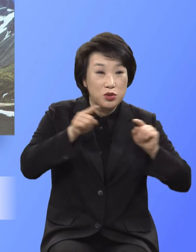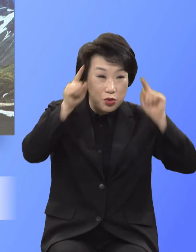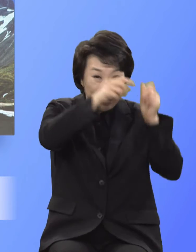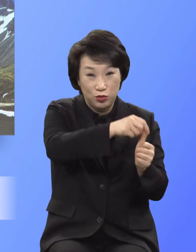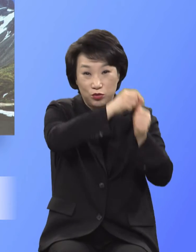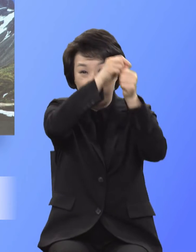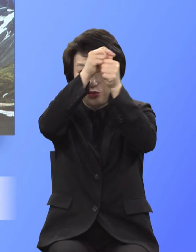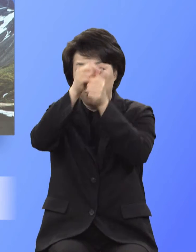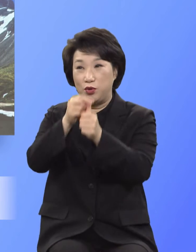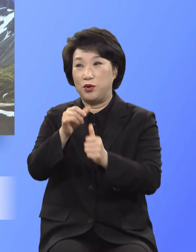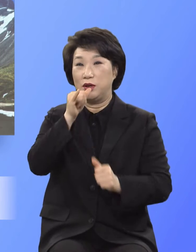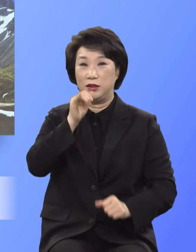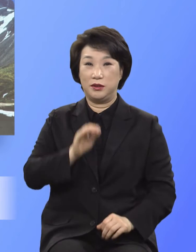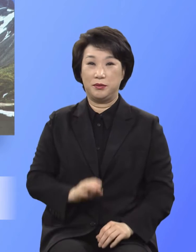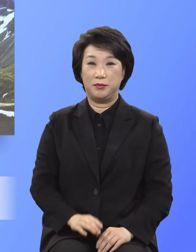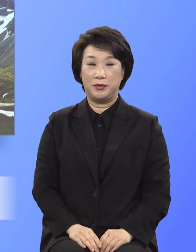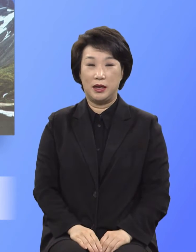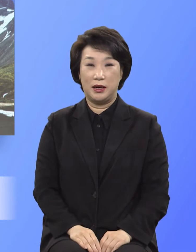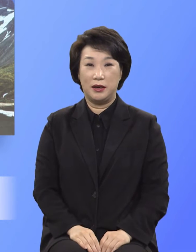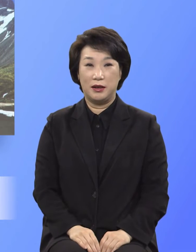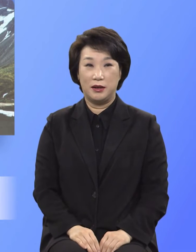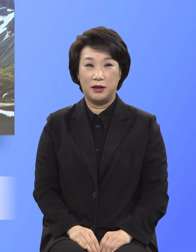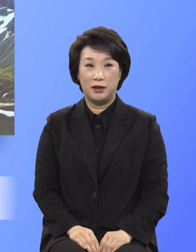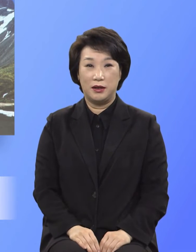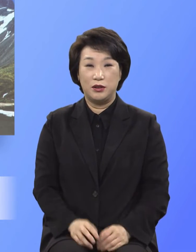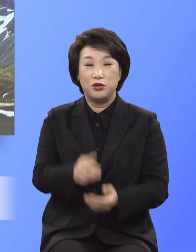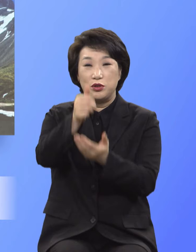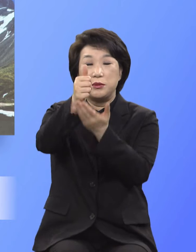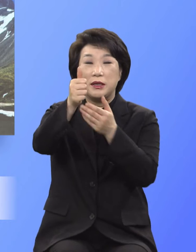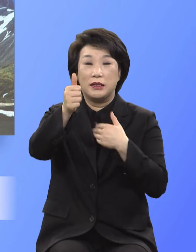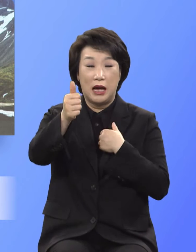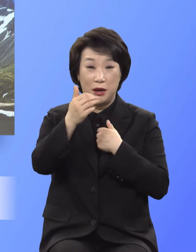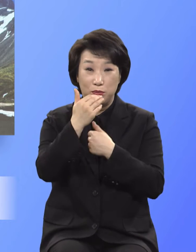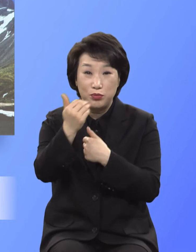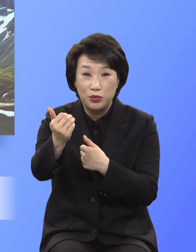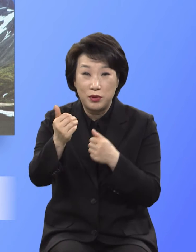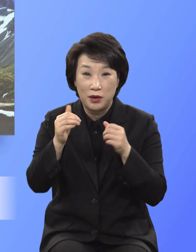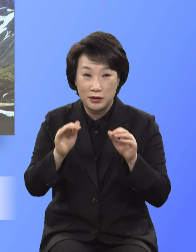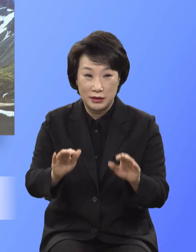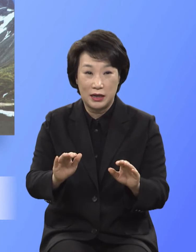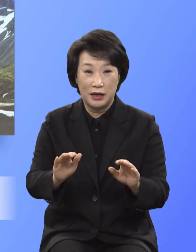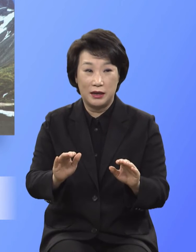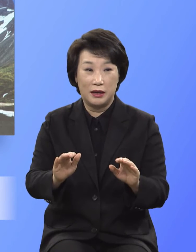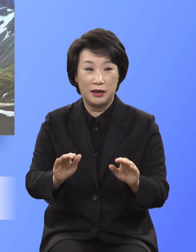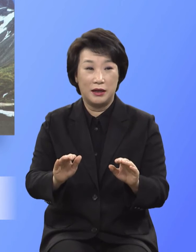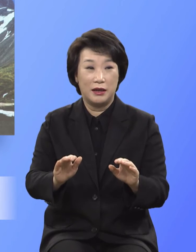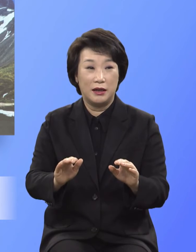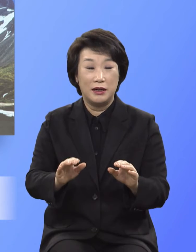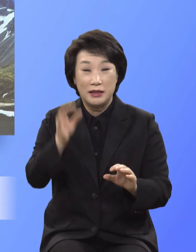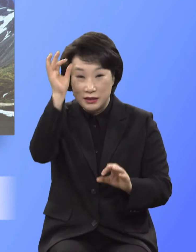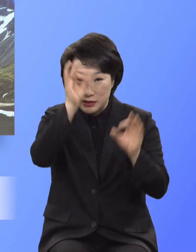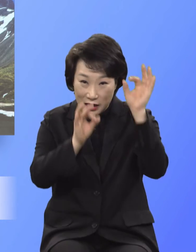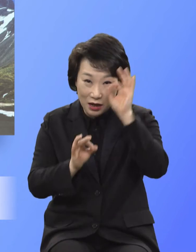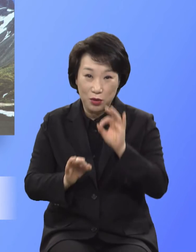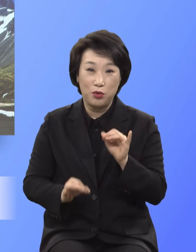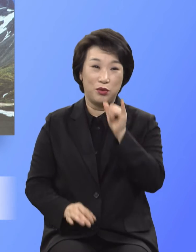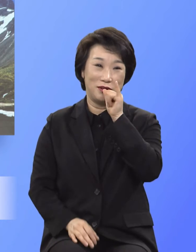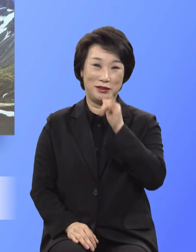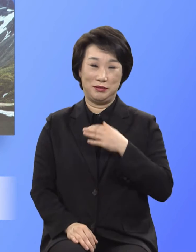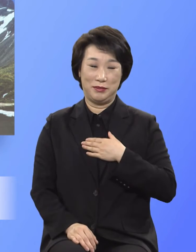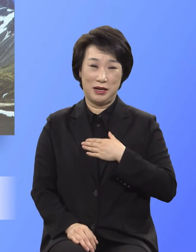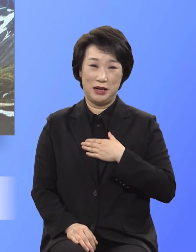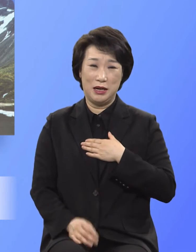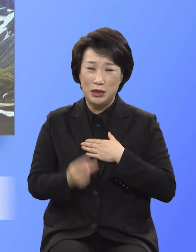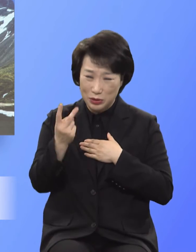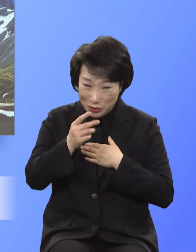지옥에서 구원하신 것입니다. 주님은 나를 부르시고 찾고